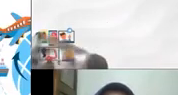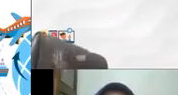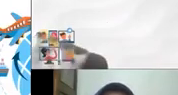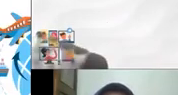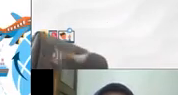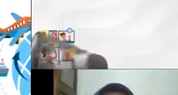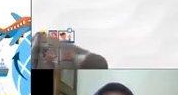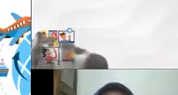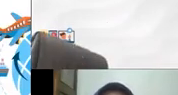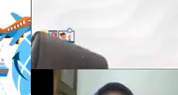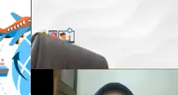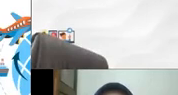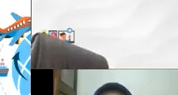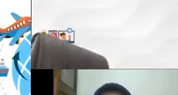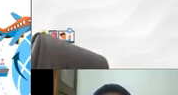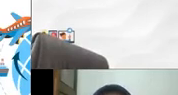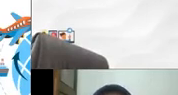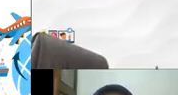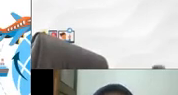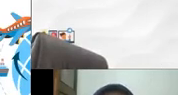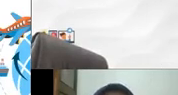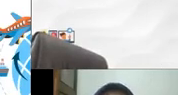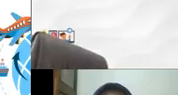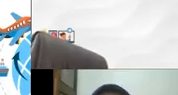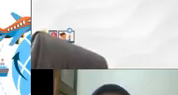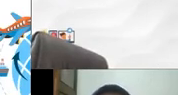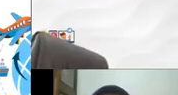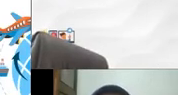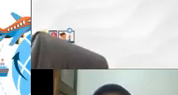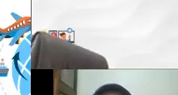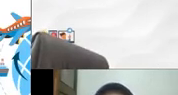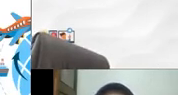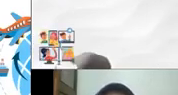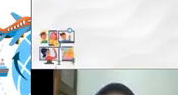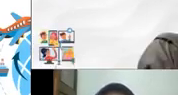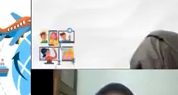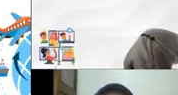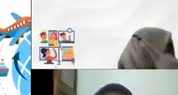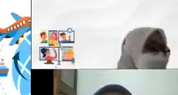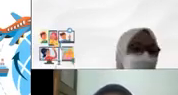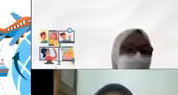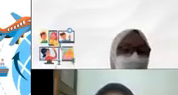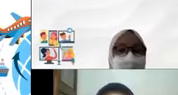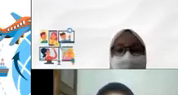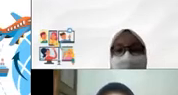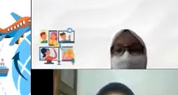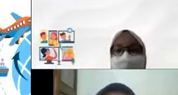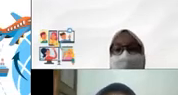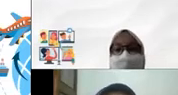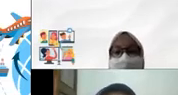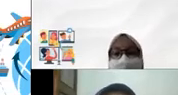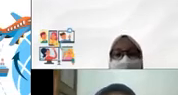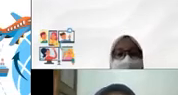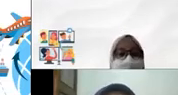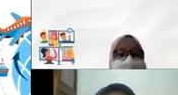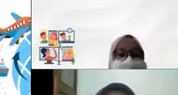tertulis Dan bangkitnya gerakan humanism di tahun atau di abad 14 Di awal abad